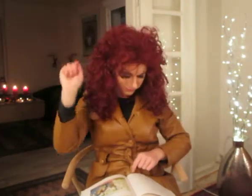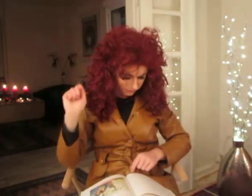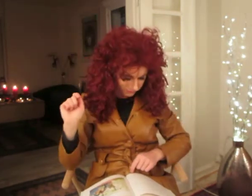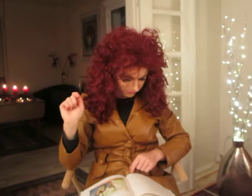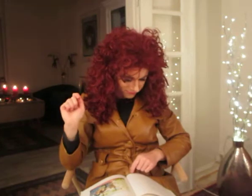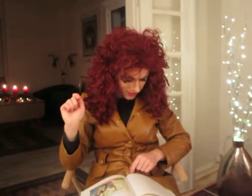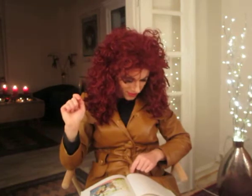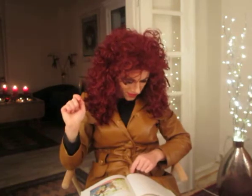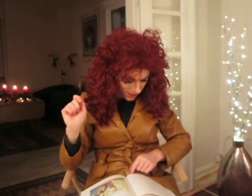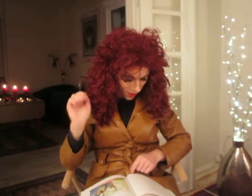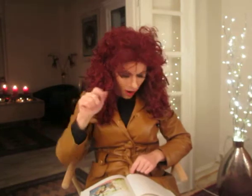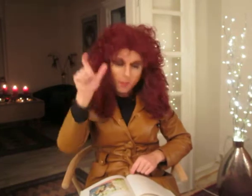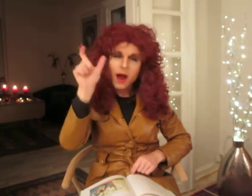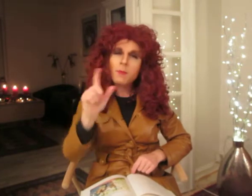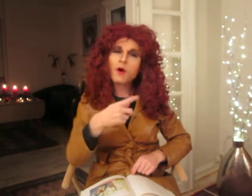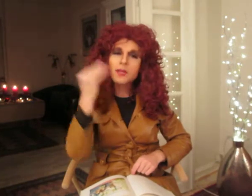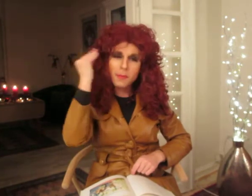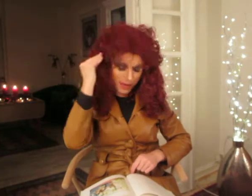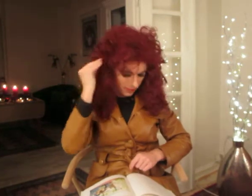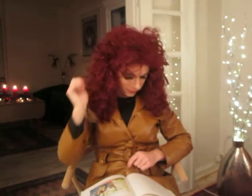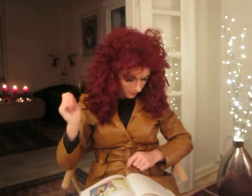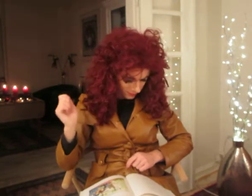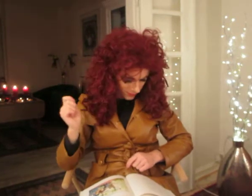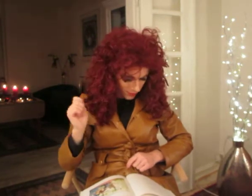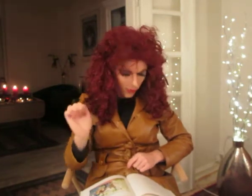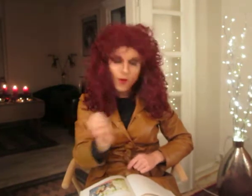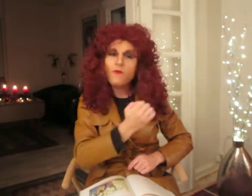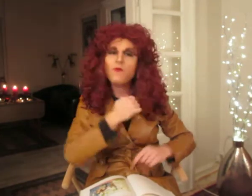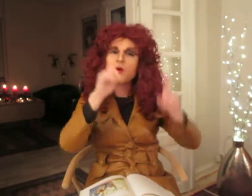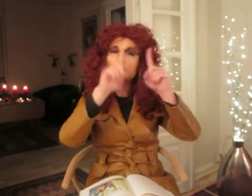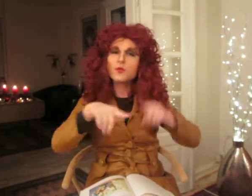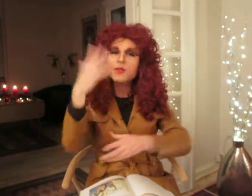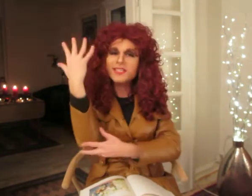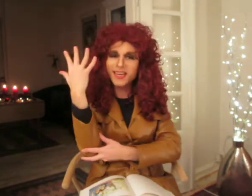Når Om ham og de minder! Vores jule i tre!